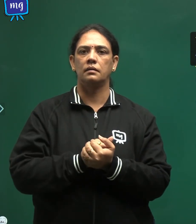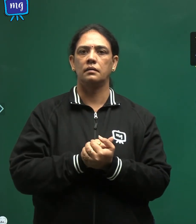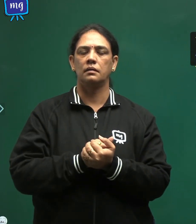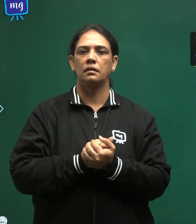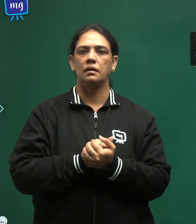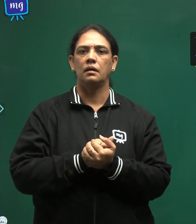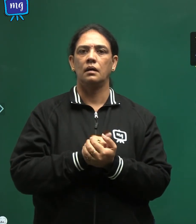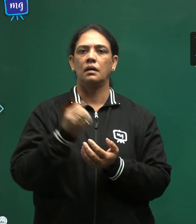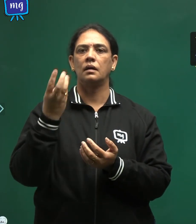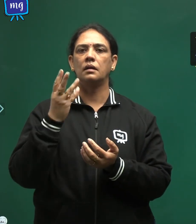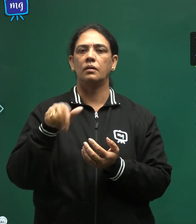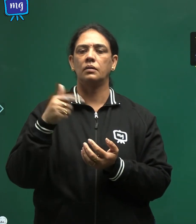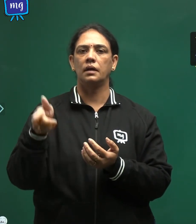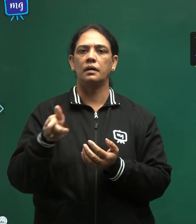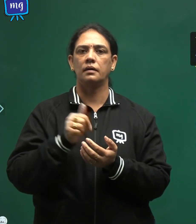कितने होते हैं?